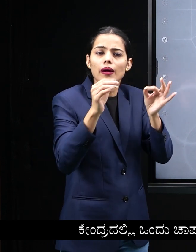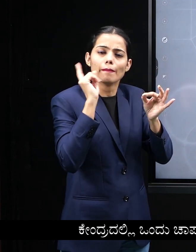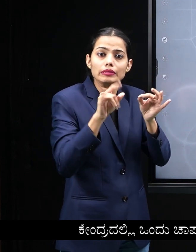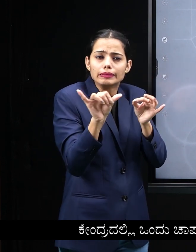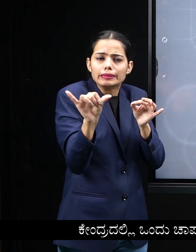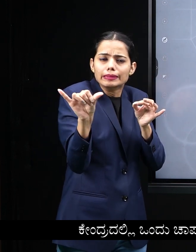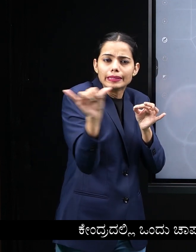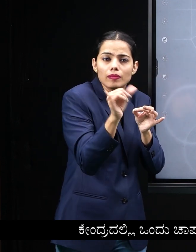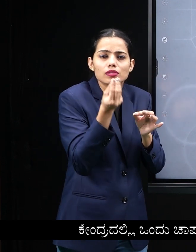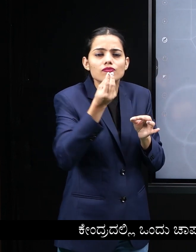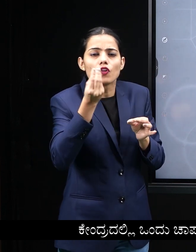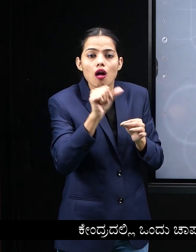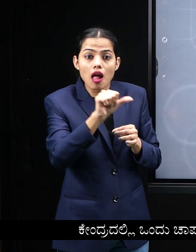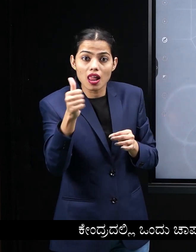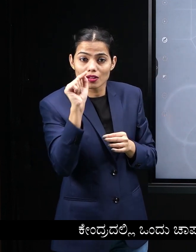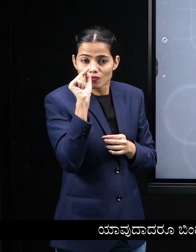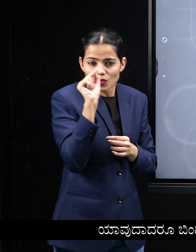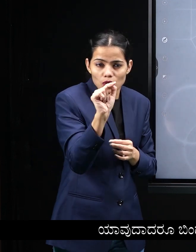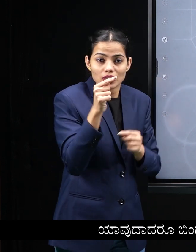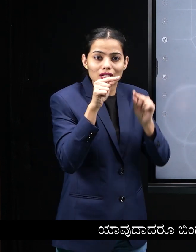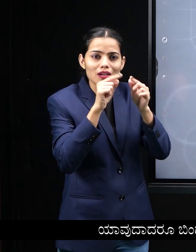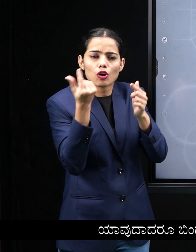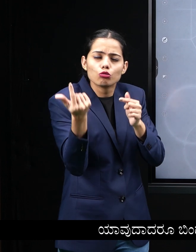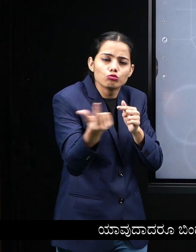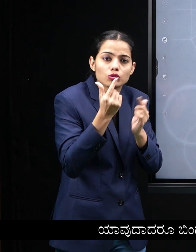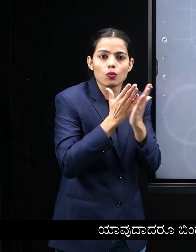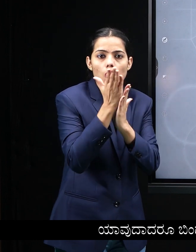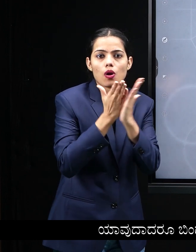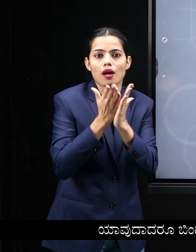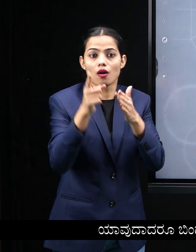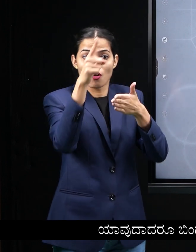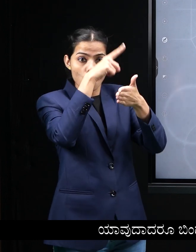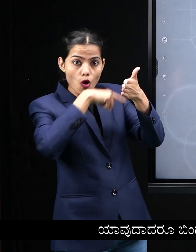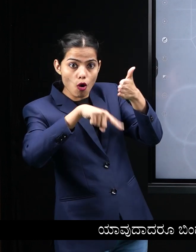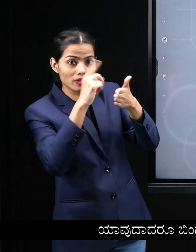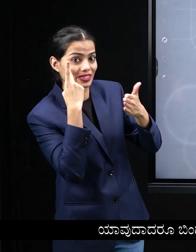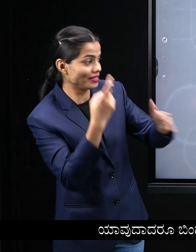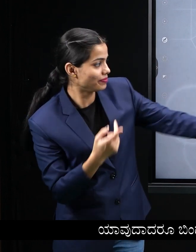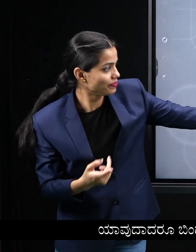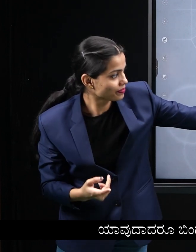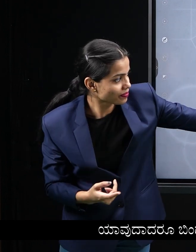ಉಳಿದ ಭಾಗದಲ್ಲಿ ಬೇರೆ ಯಾವುದಾದರೂ ಬಿಂದುವಿನಲ್ಲಿ ಅದೇ ಚಾಪದಿಂದ 2 ಪಟ್ಟು